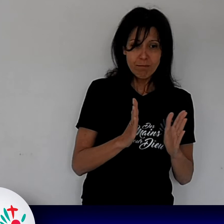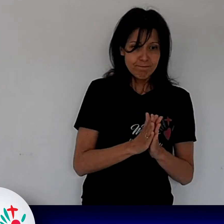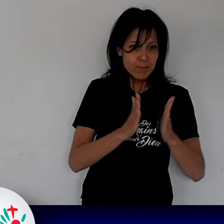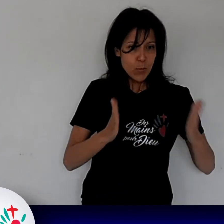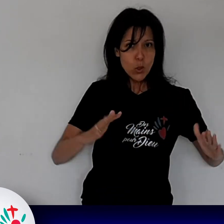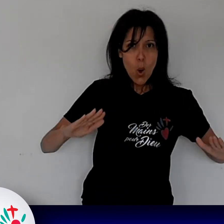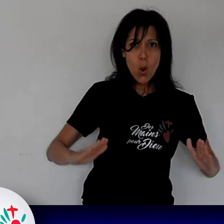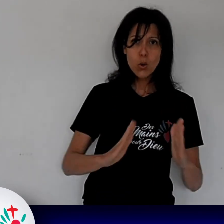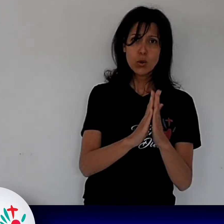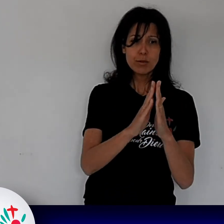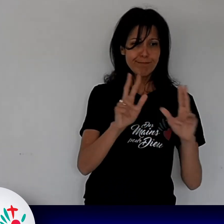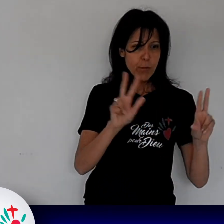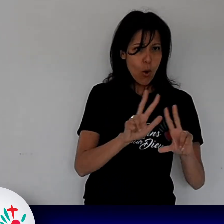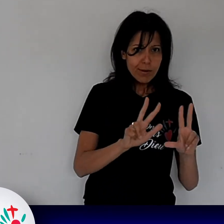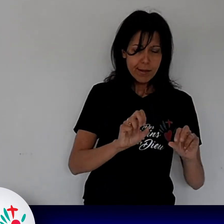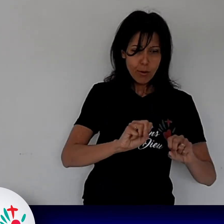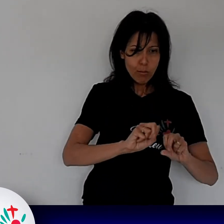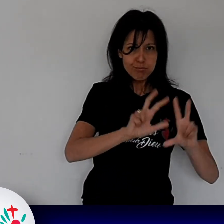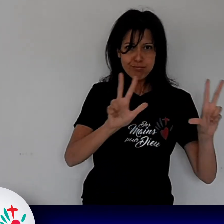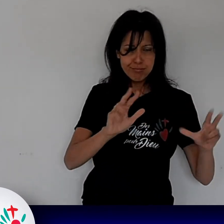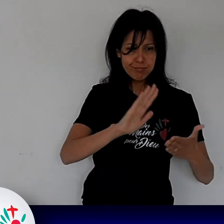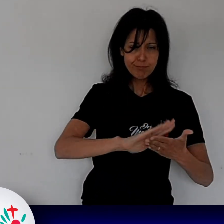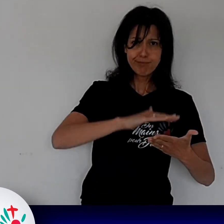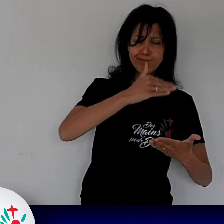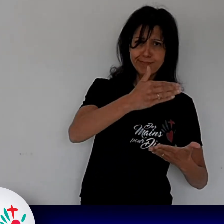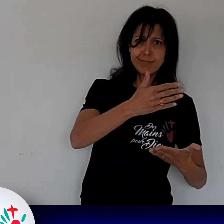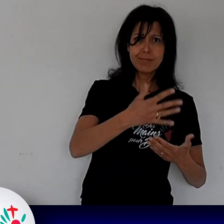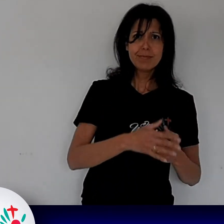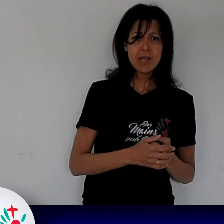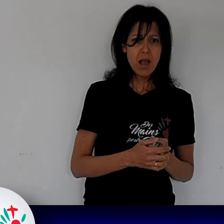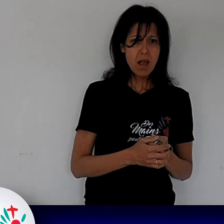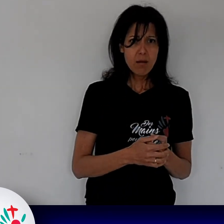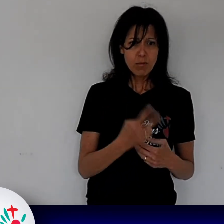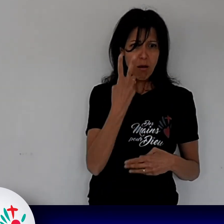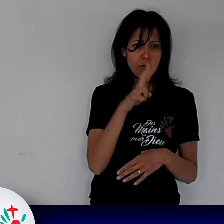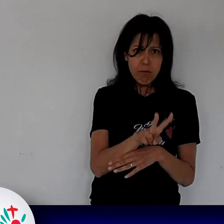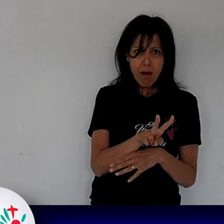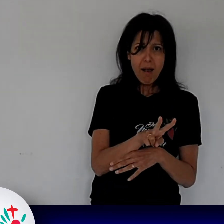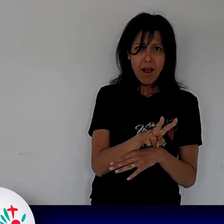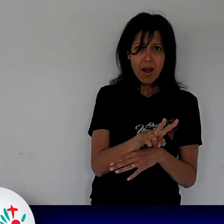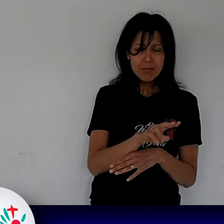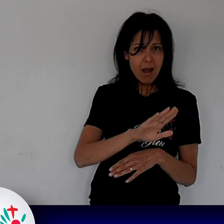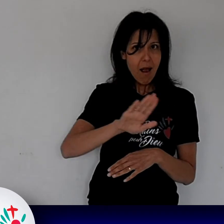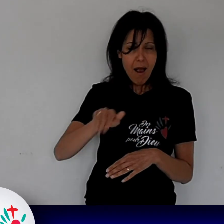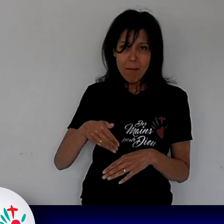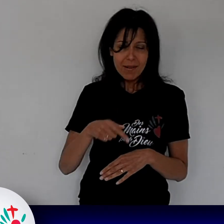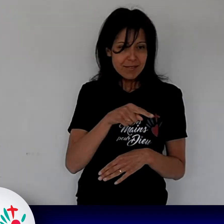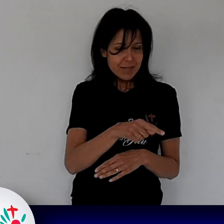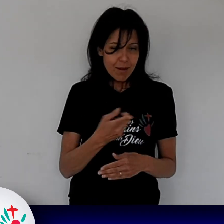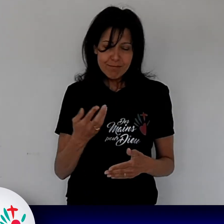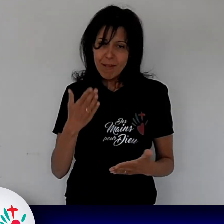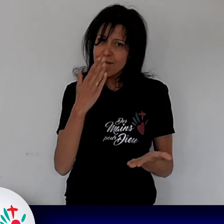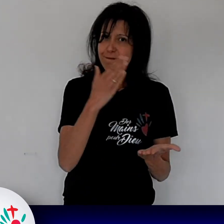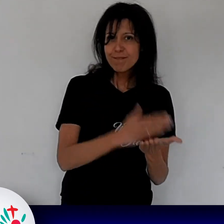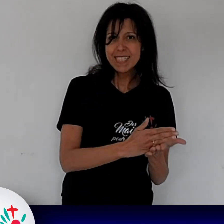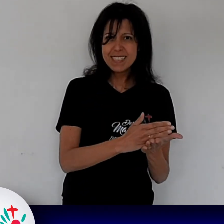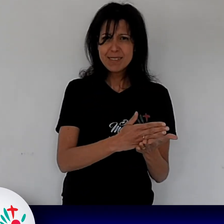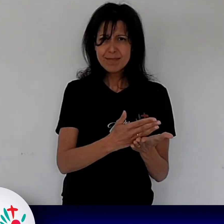serons dans la maison de Dieu pour louer et glorifier le nom du Seigneur ensemble. Gloire à